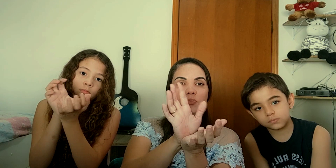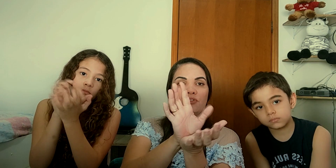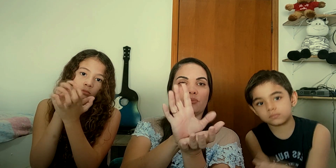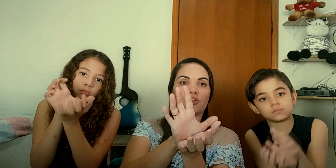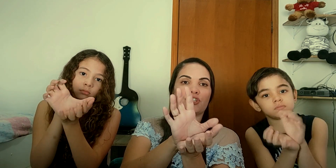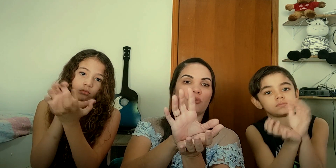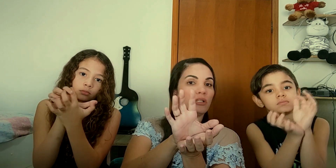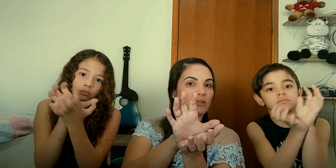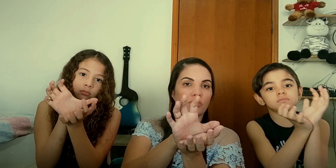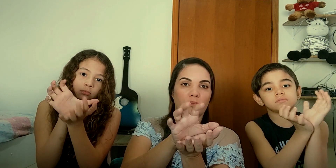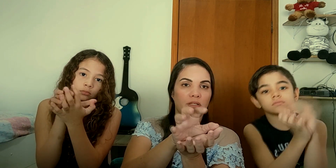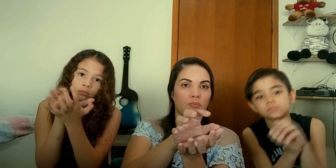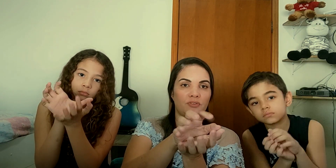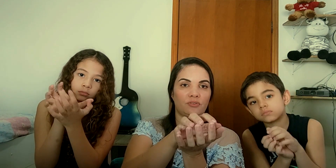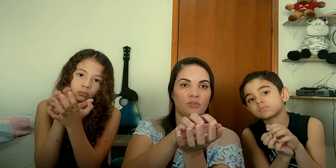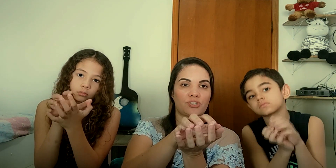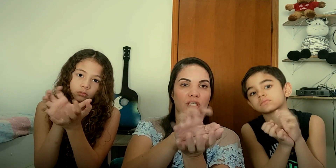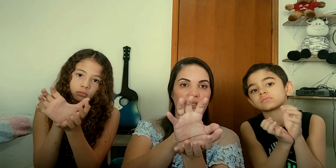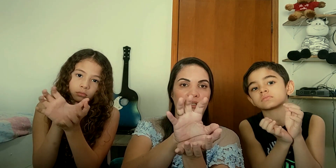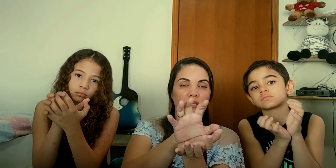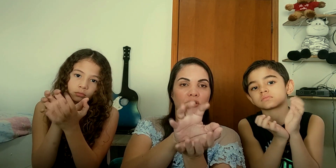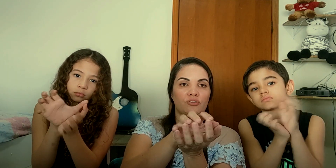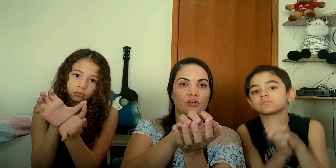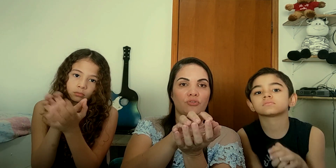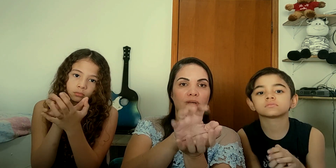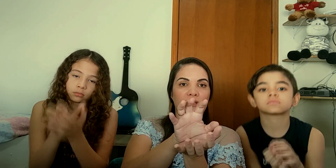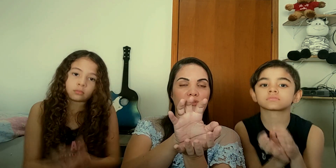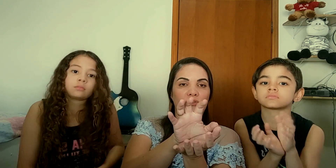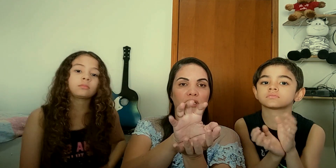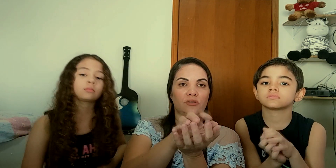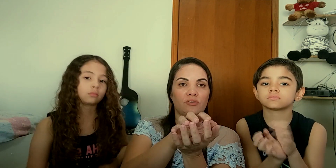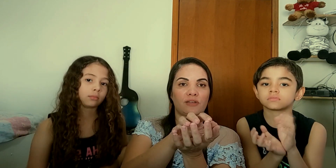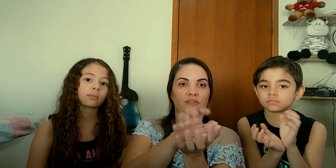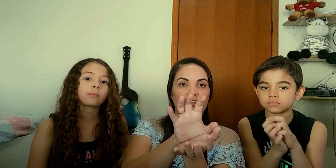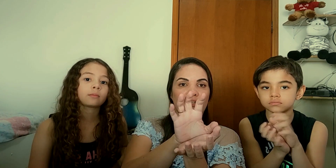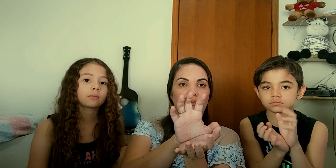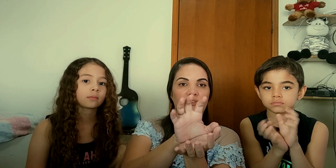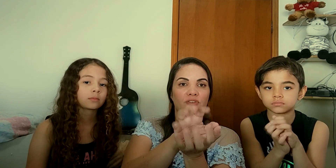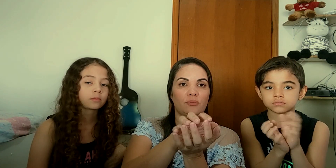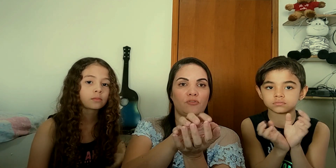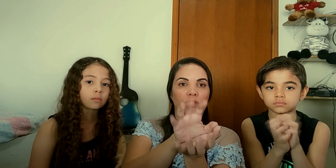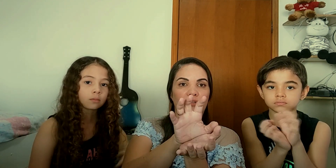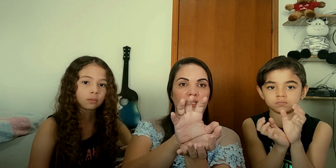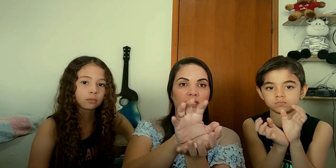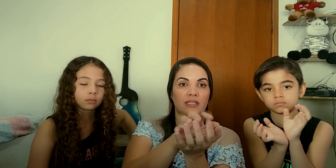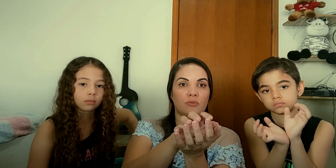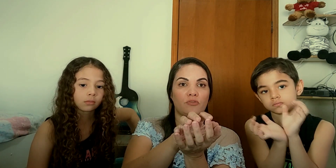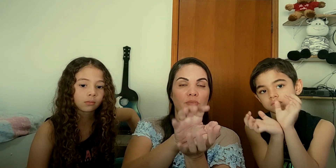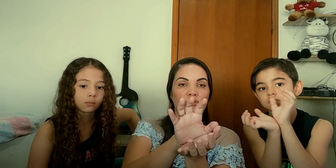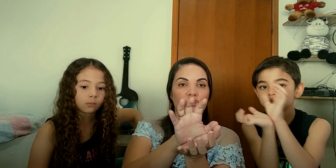preciso mexer o dedão também, não preciso mexer. Só os quatro dedos da frente que eu vou fazer esse movimento aqui, que é o movimento de